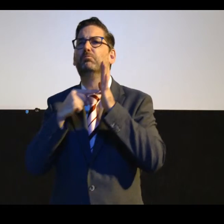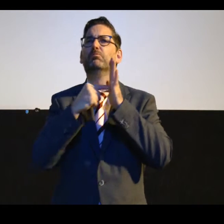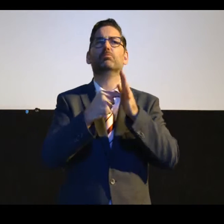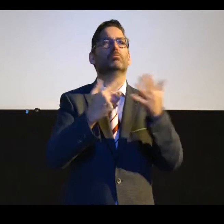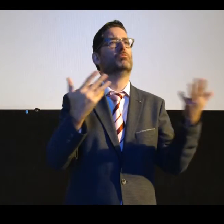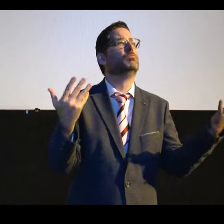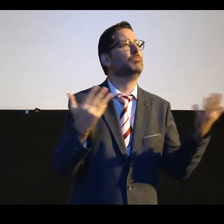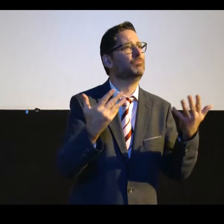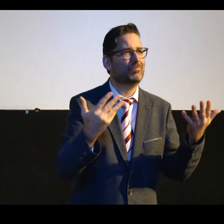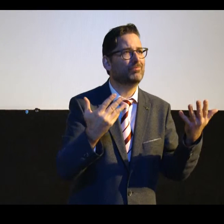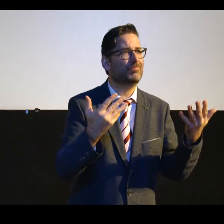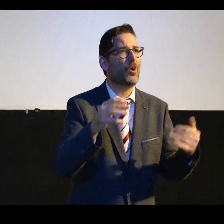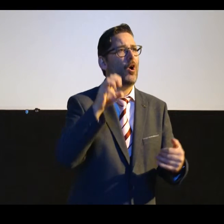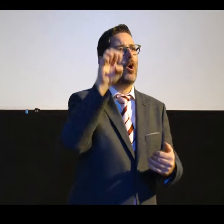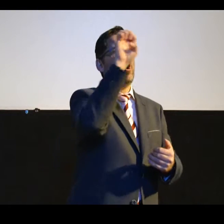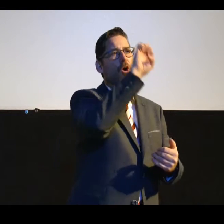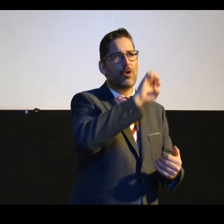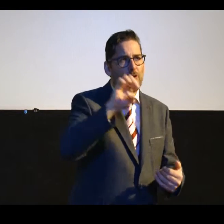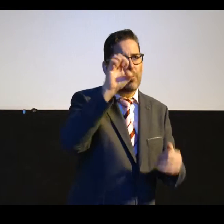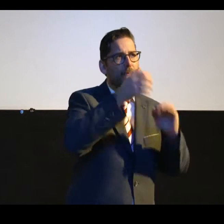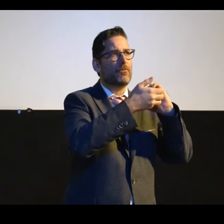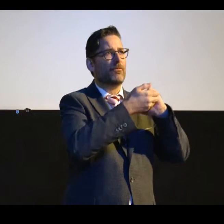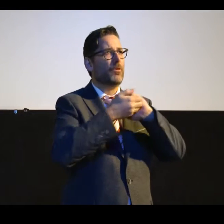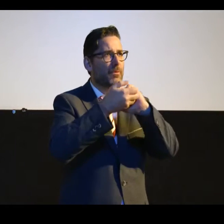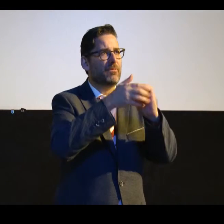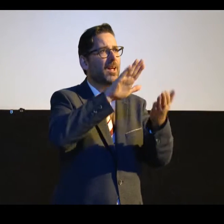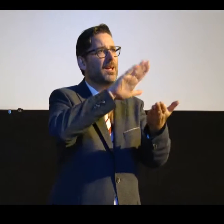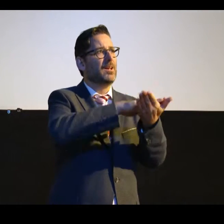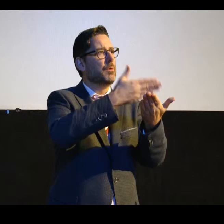También tenemos acuerdos con otras instituciones,